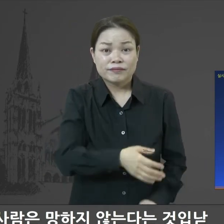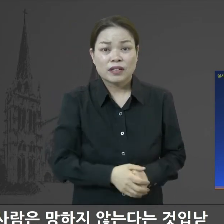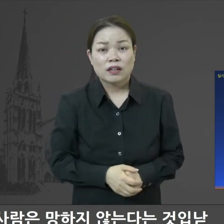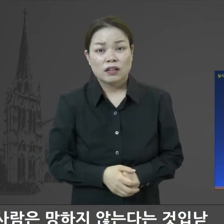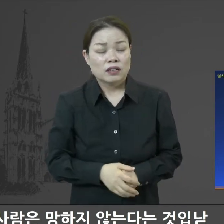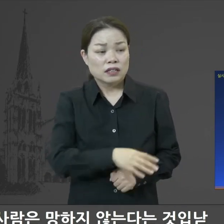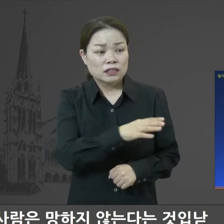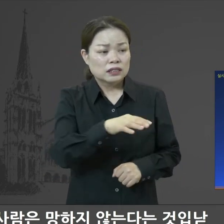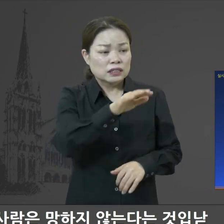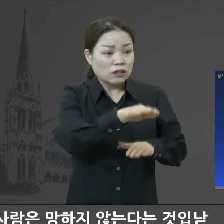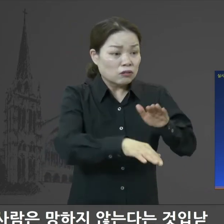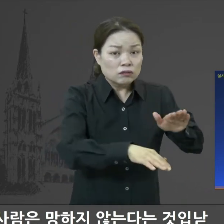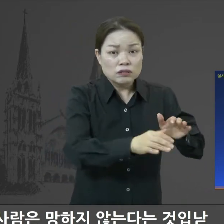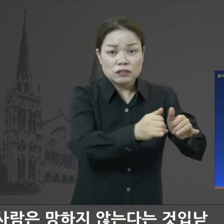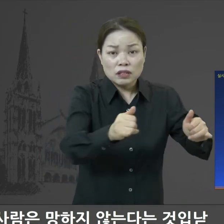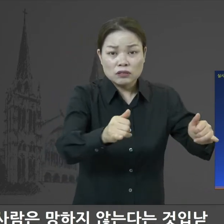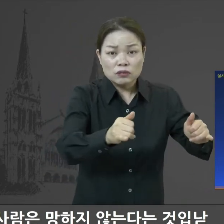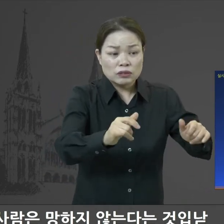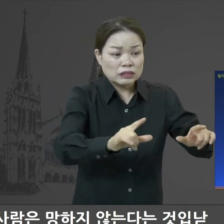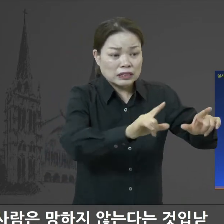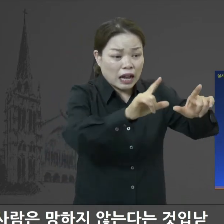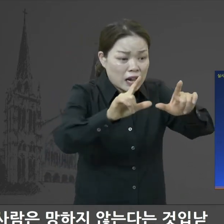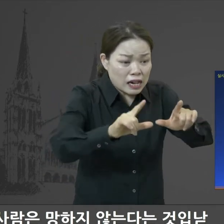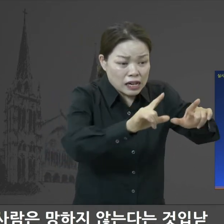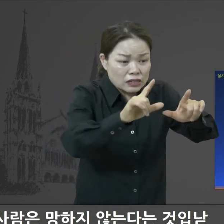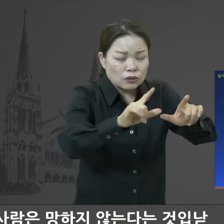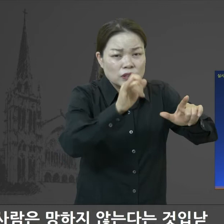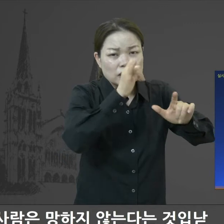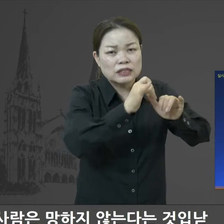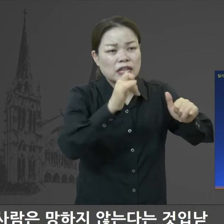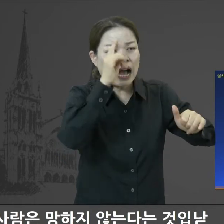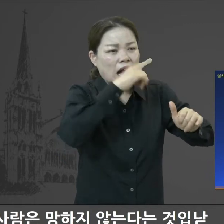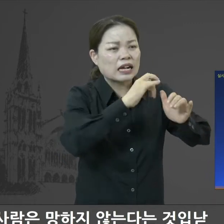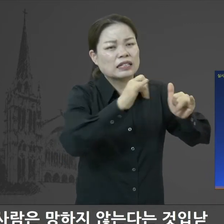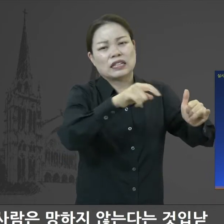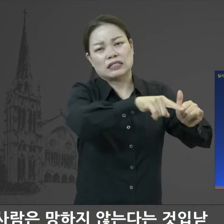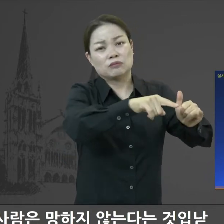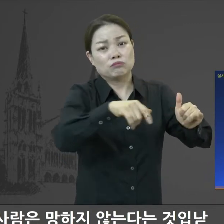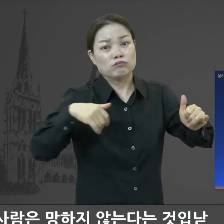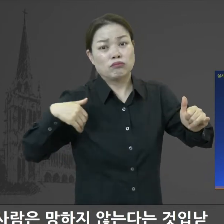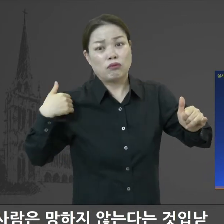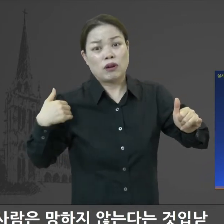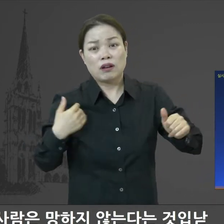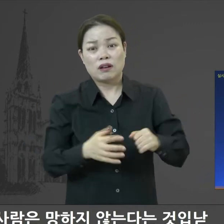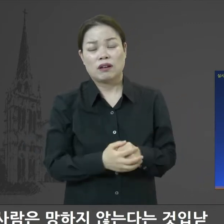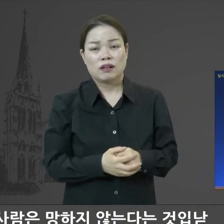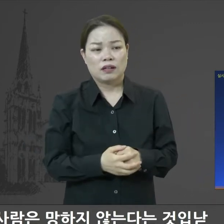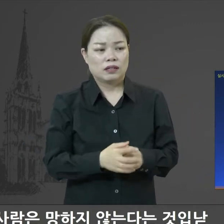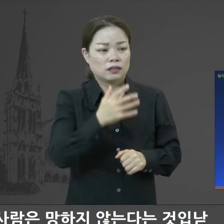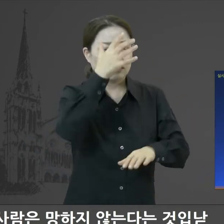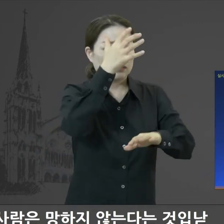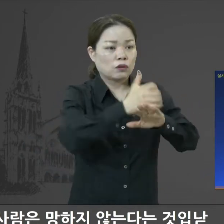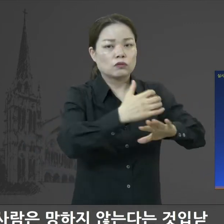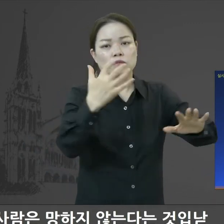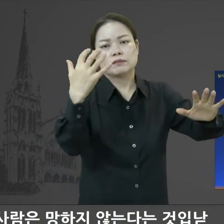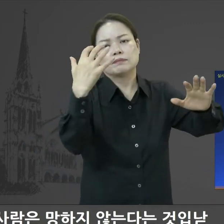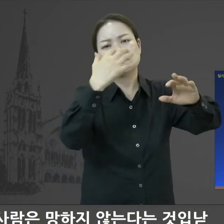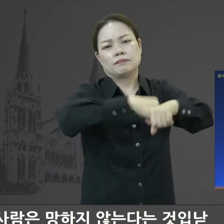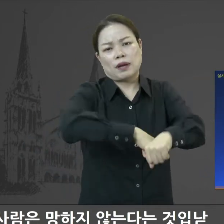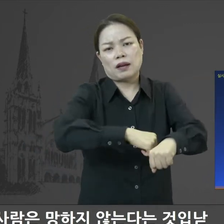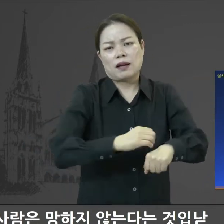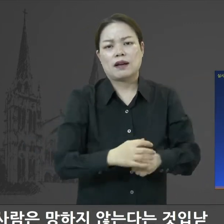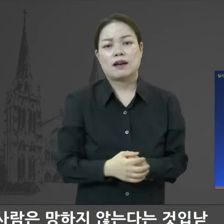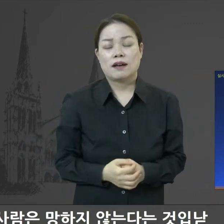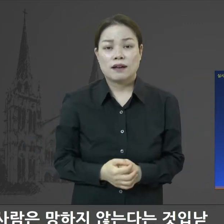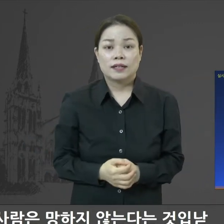길을 걷는 자도 알지 못하고 그 길도 알지 못하니 결국 그는 망하게 될 것이다. 이렇게 말하고 있는